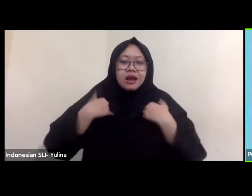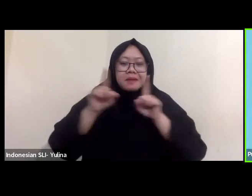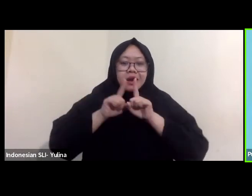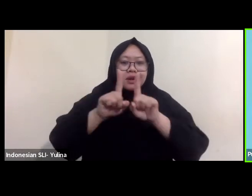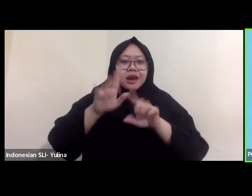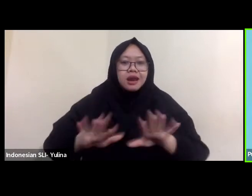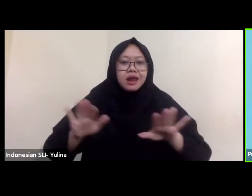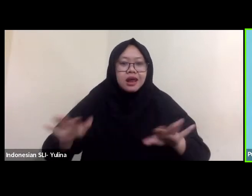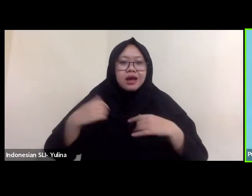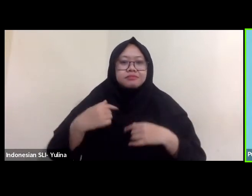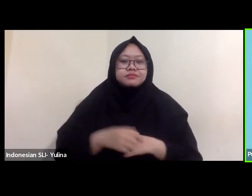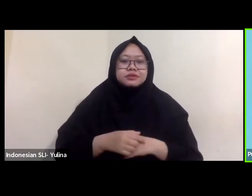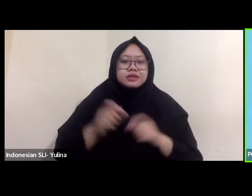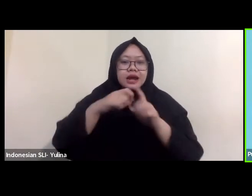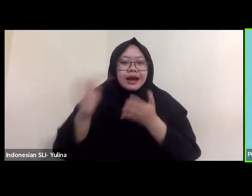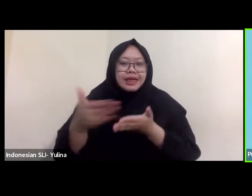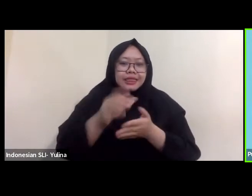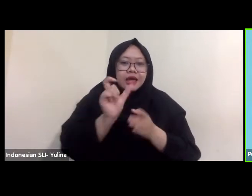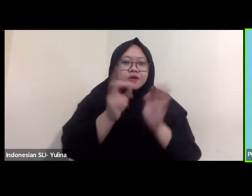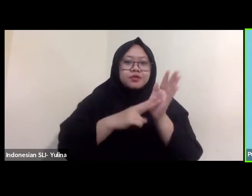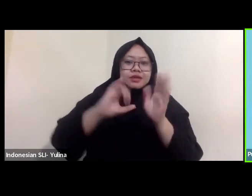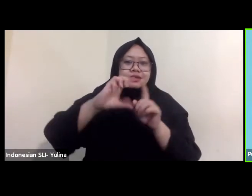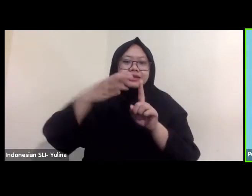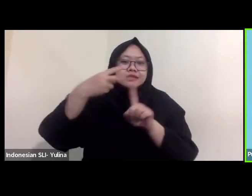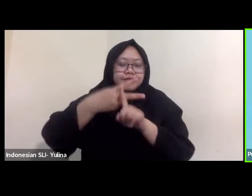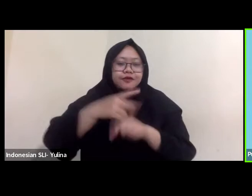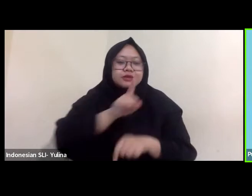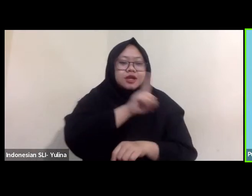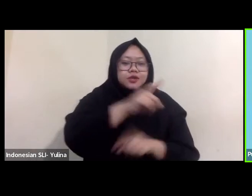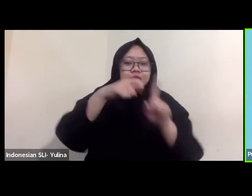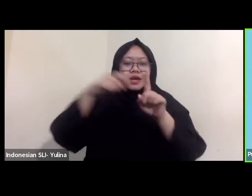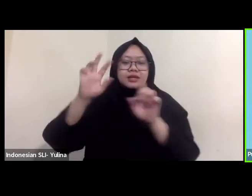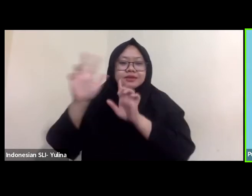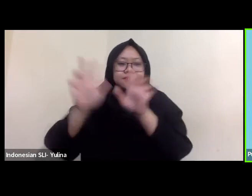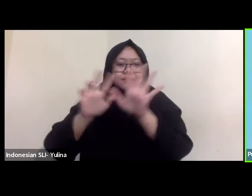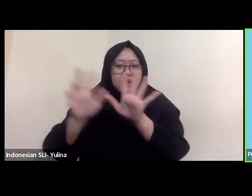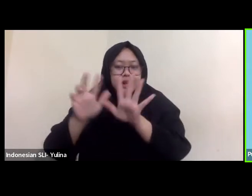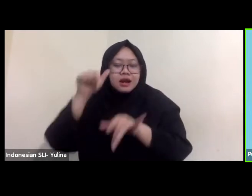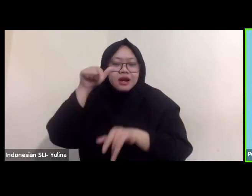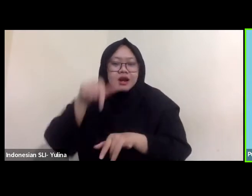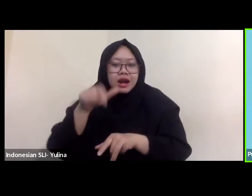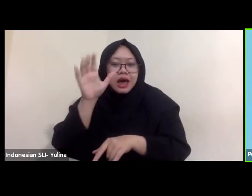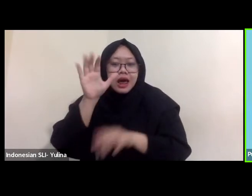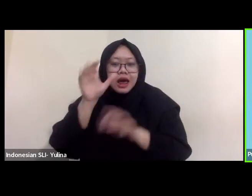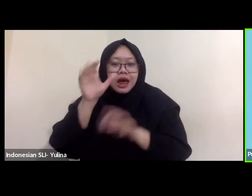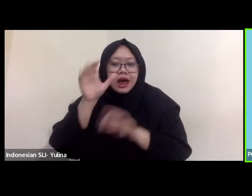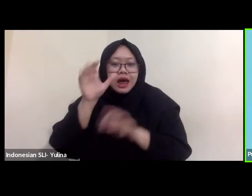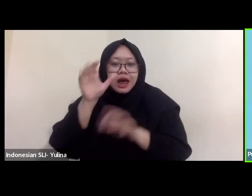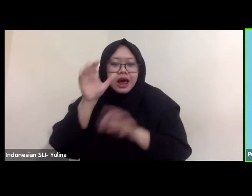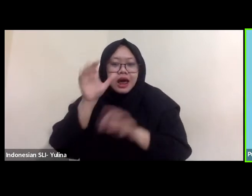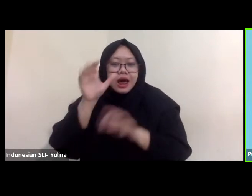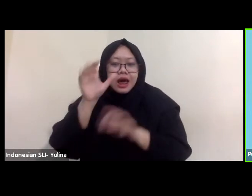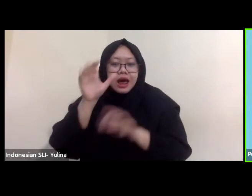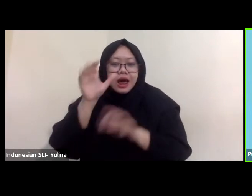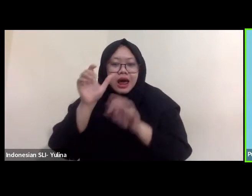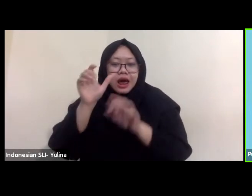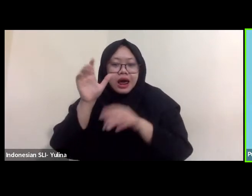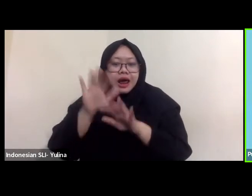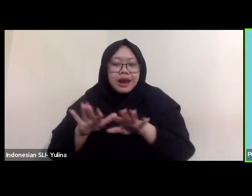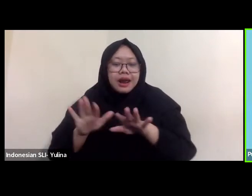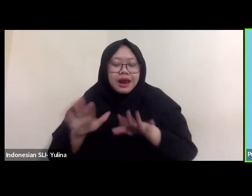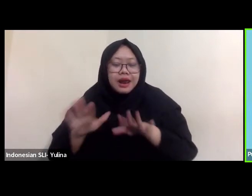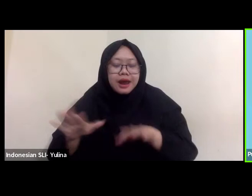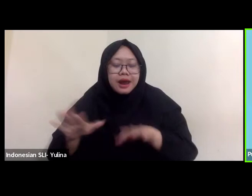bahwa 1 dari 9 anak perempuan menjadi korban perkawinan anak dibanding 1 dari 100 anak laki-laki yang jadi korban perkawinan